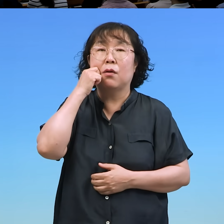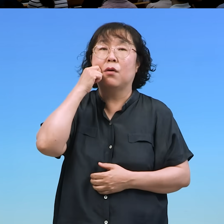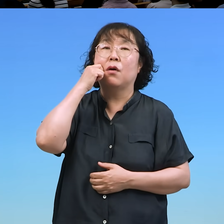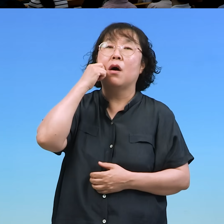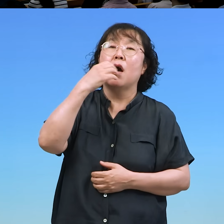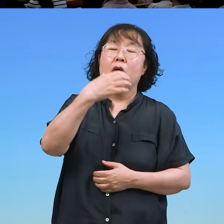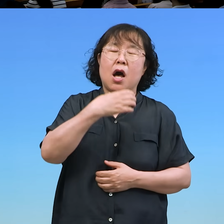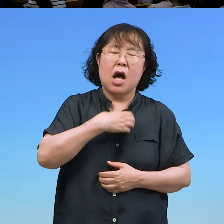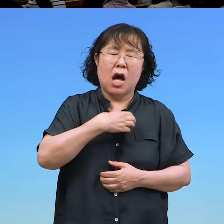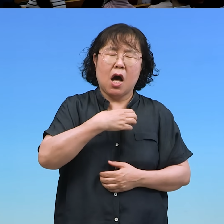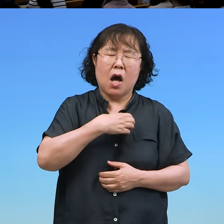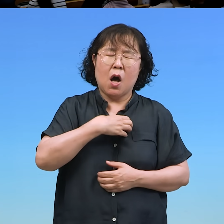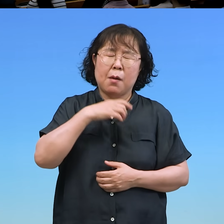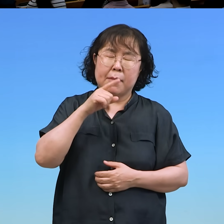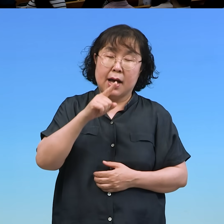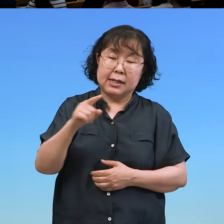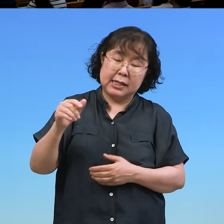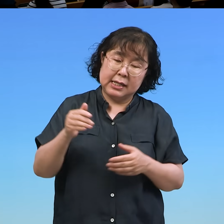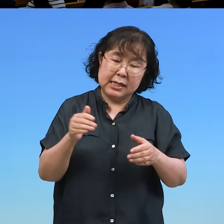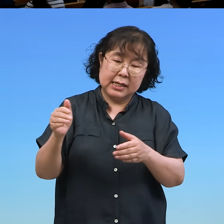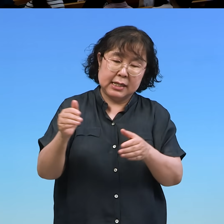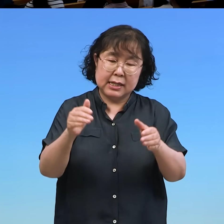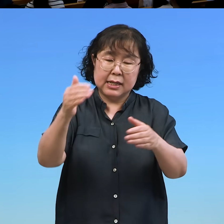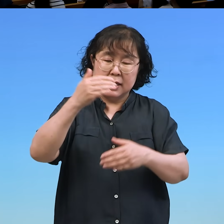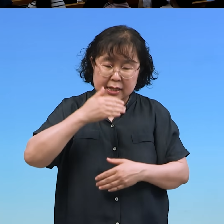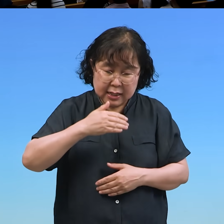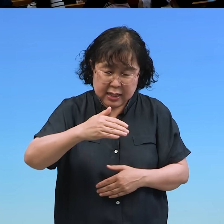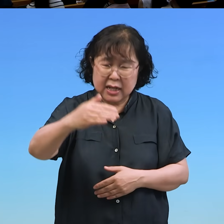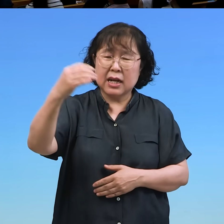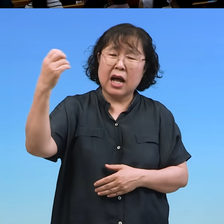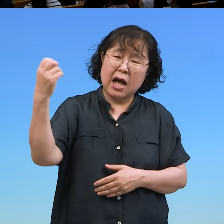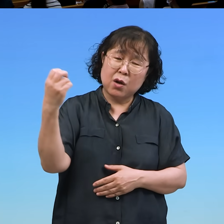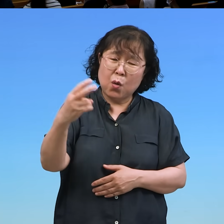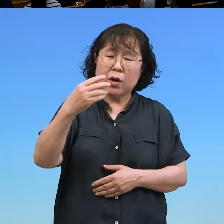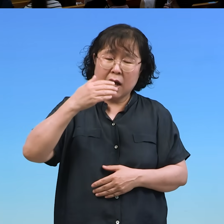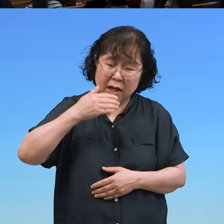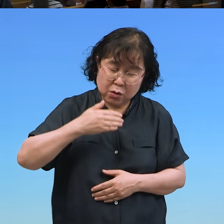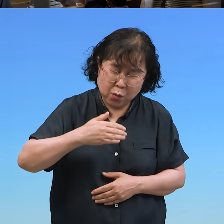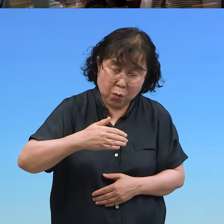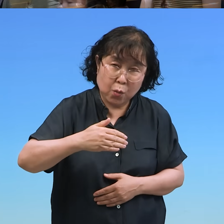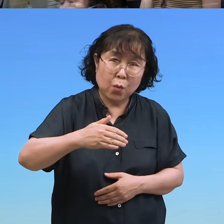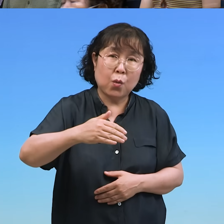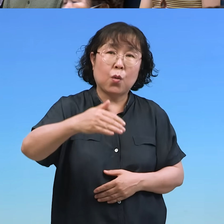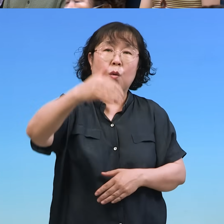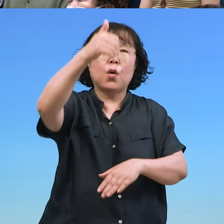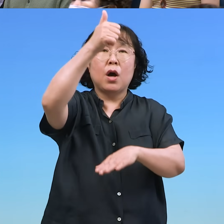참 힘든 나그네 길, 험한 이 길 가고 가도